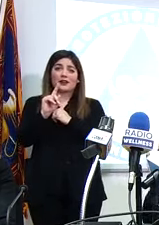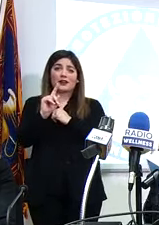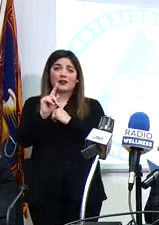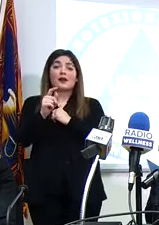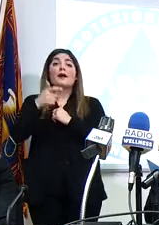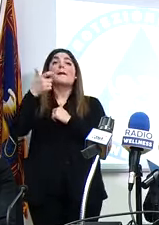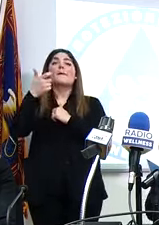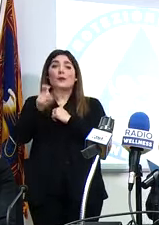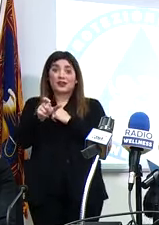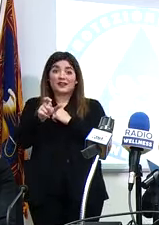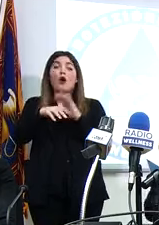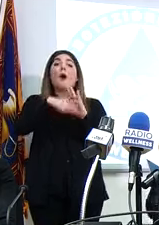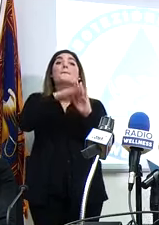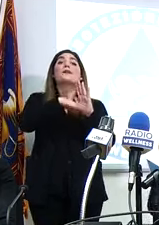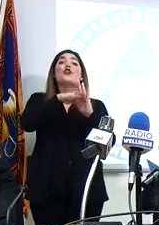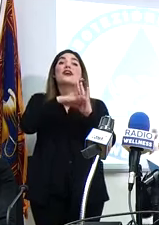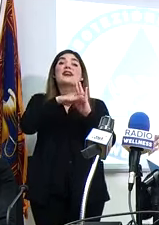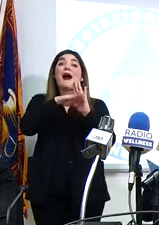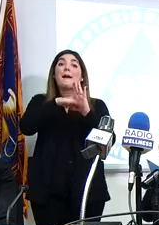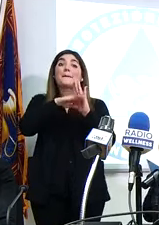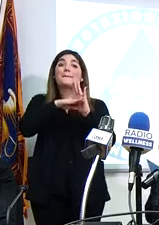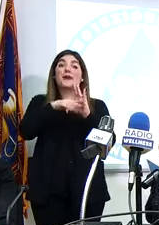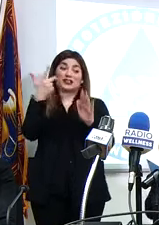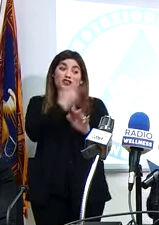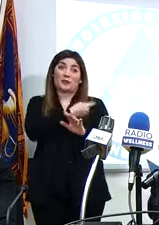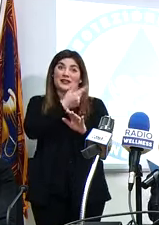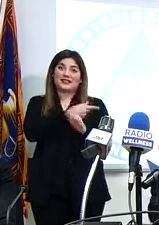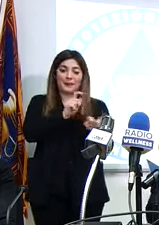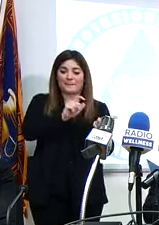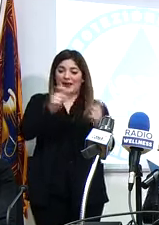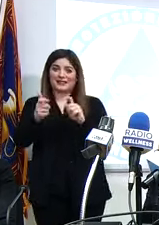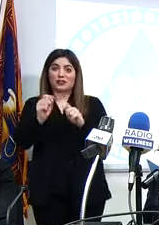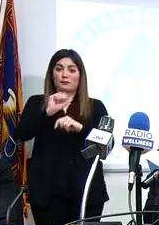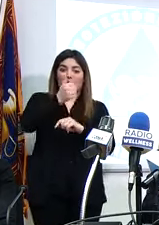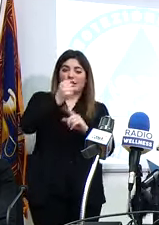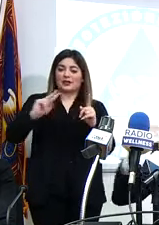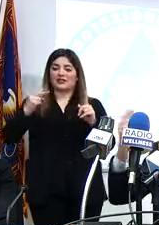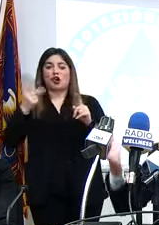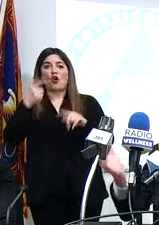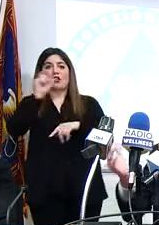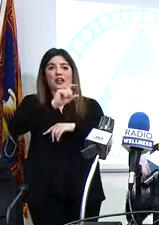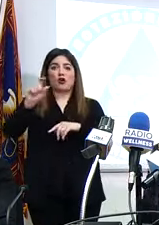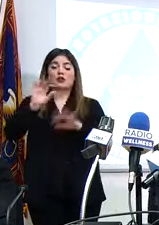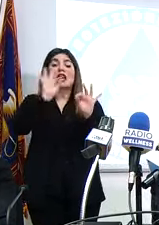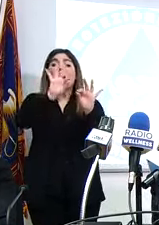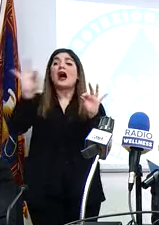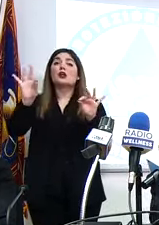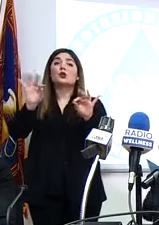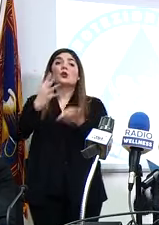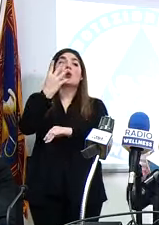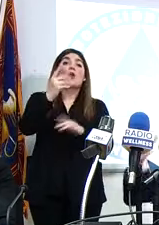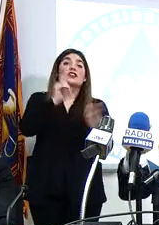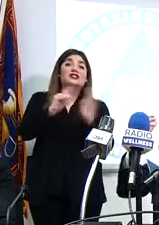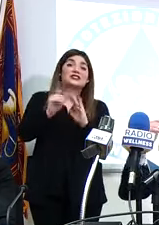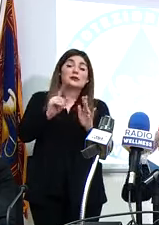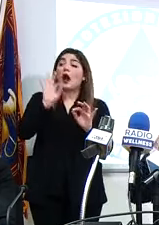di somministrazione, il passaggio tra la prima e la seconda dose, in alcuni casi era di 4 settimane, in altra molto più lunga,